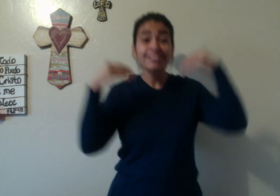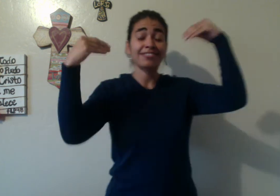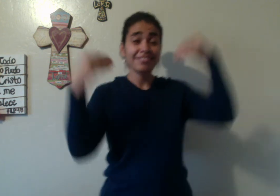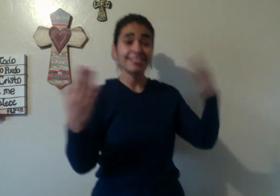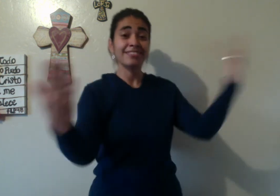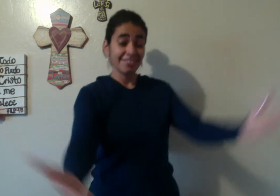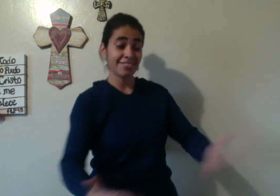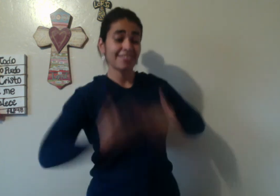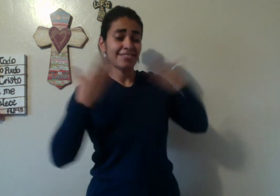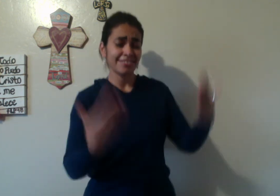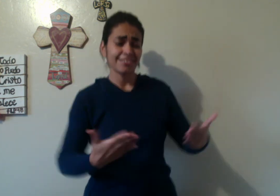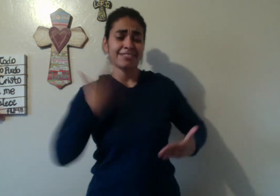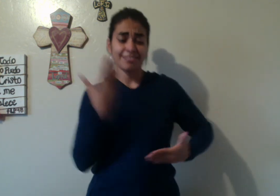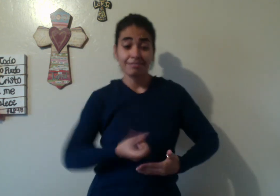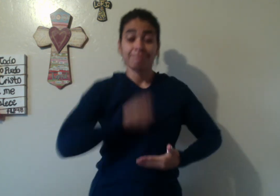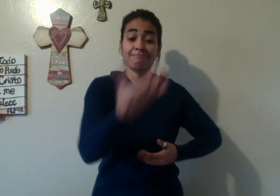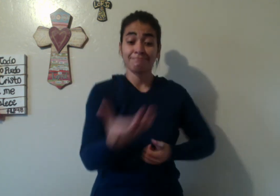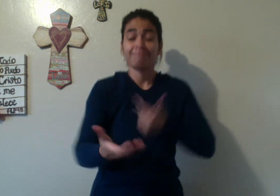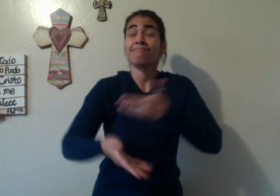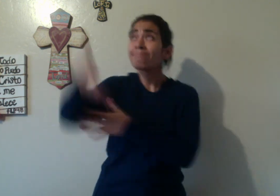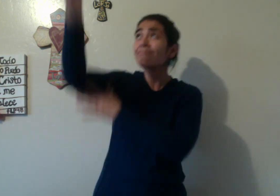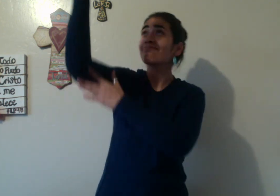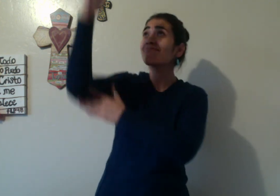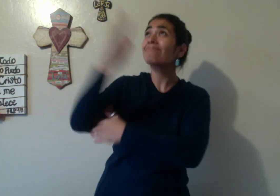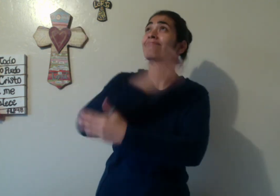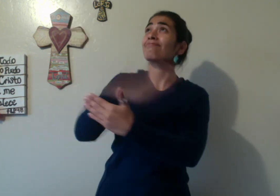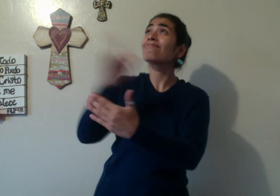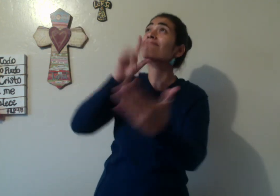sonreír, cantar a Dios de la vida, darle con gozo.